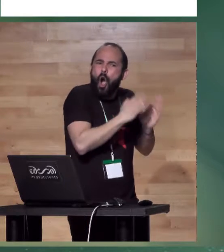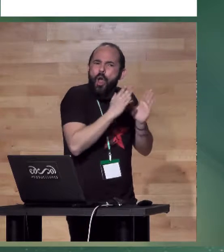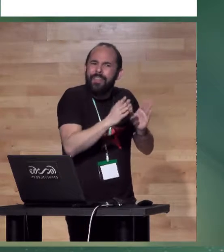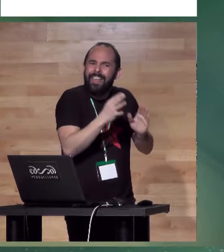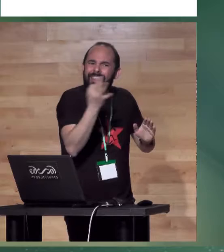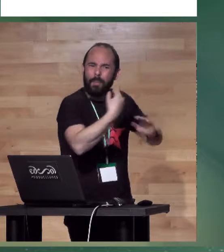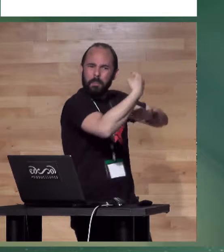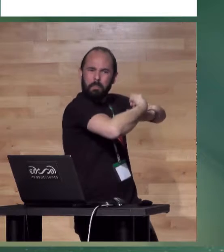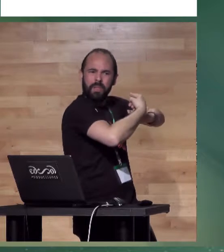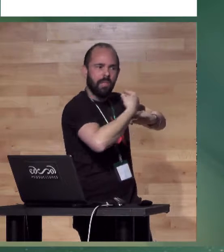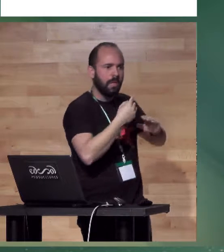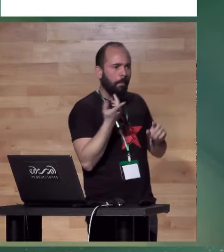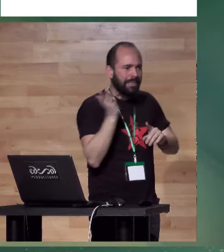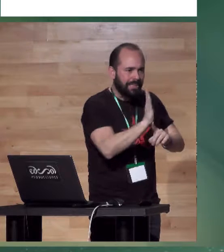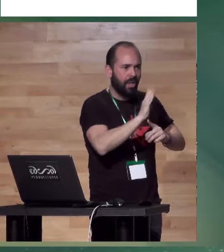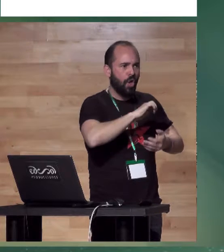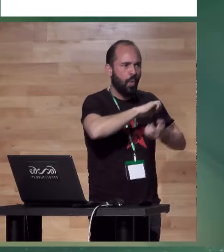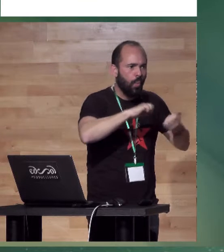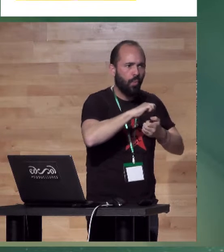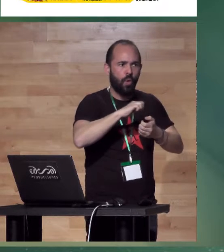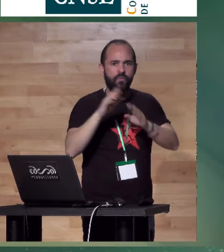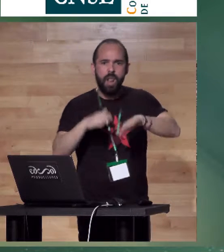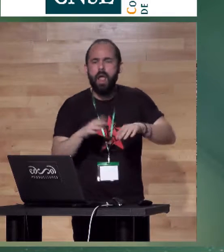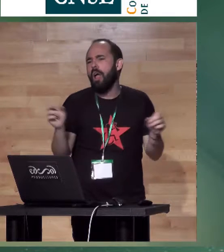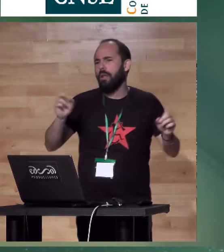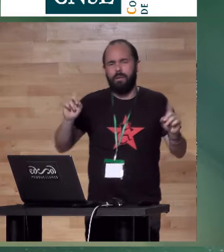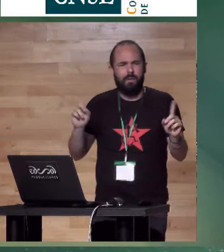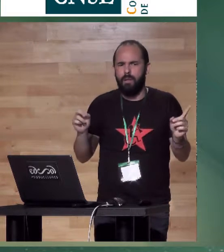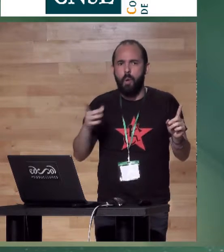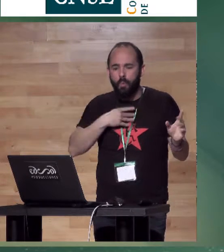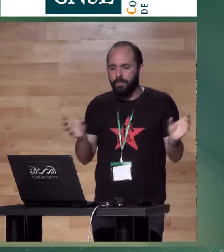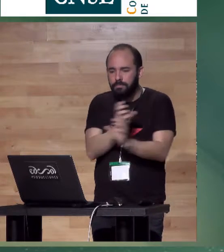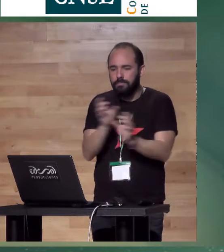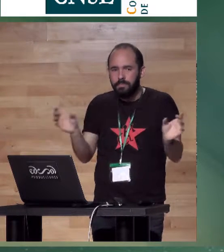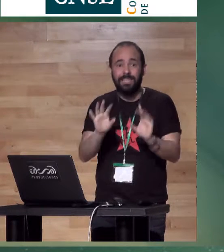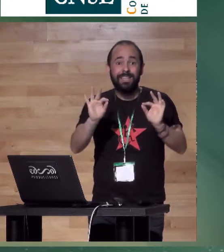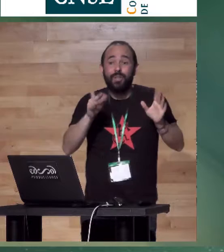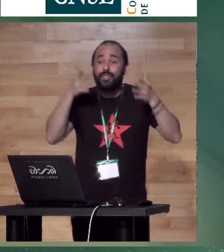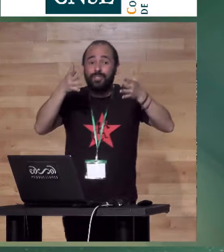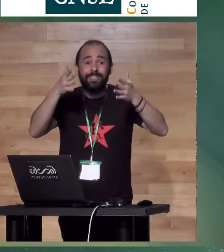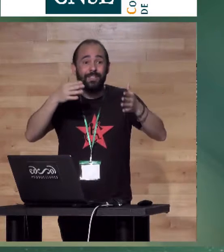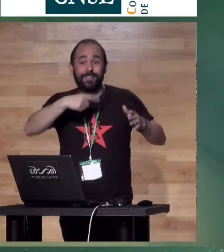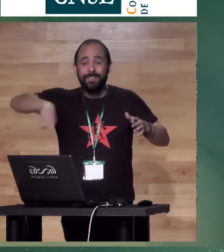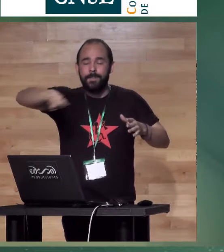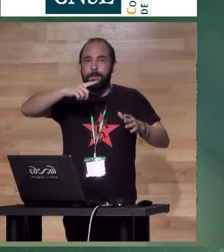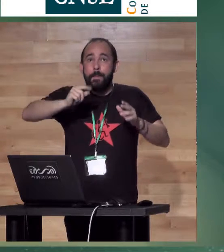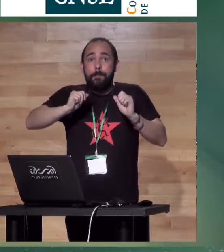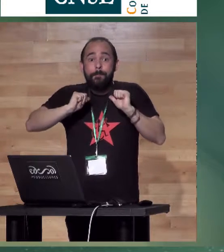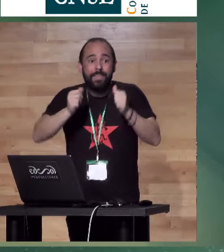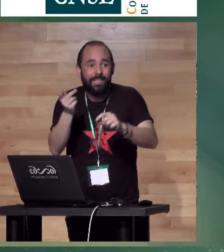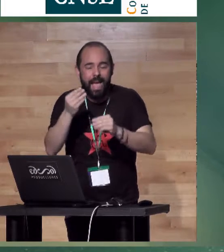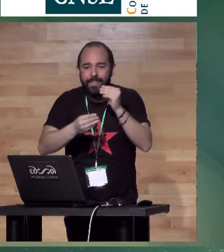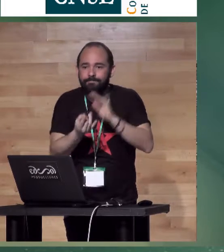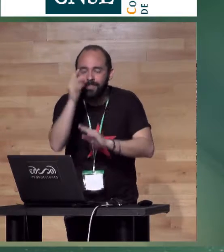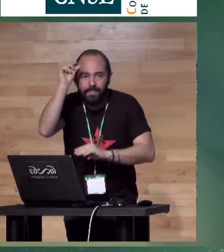partes muy delimitadas y muy claras. ¿Hay que hacerlo claramente las tres partes en este orden? No